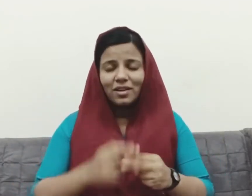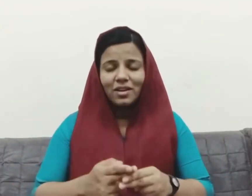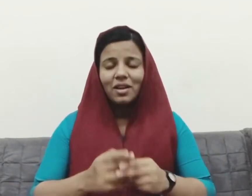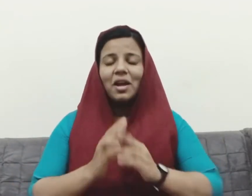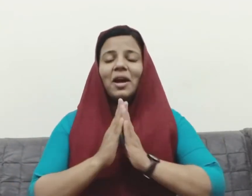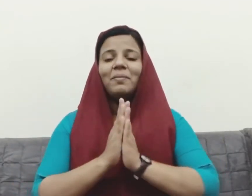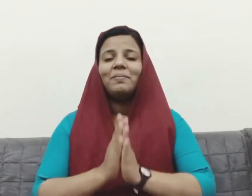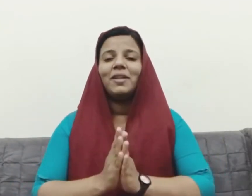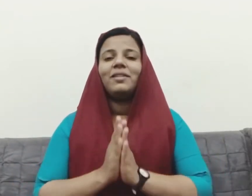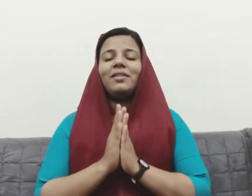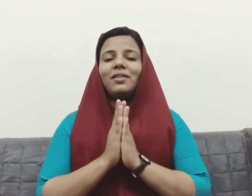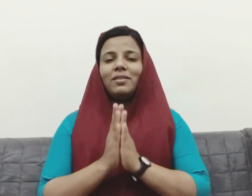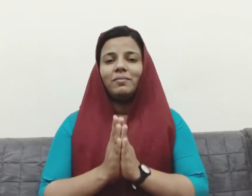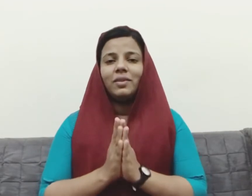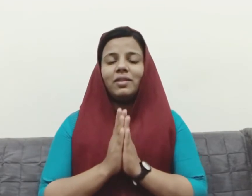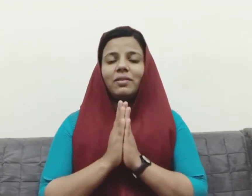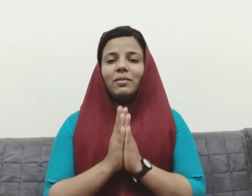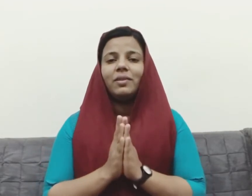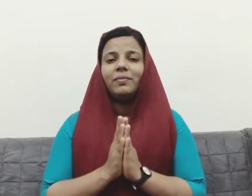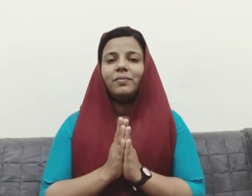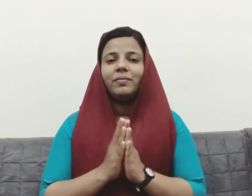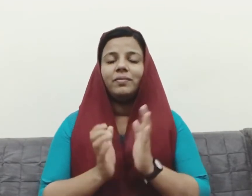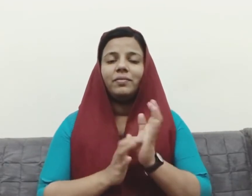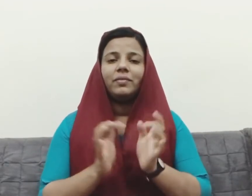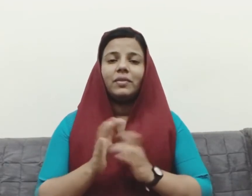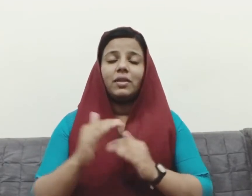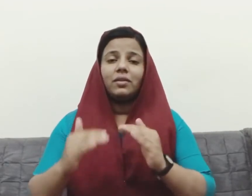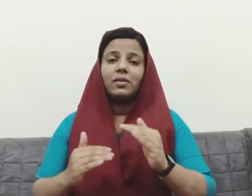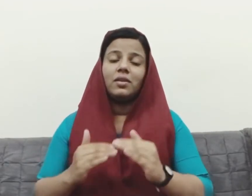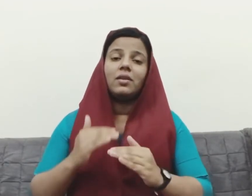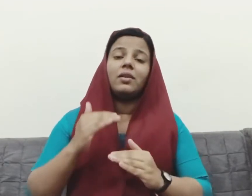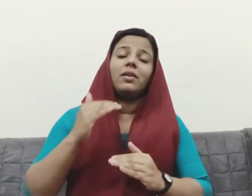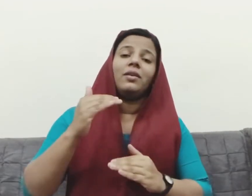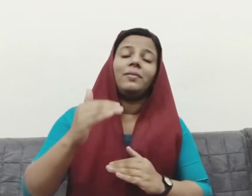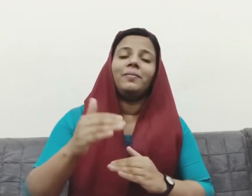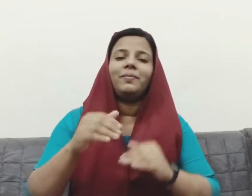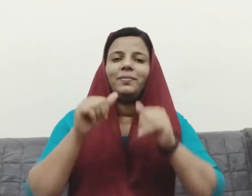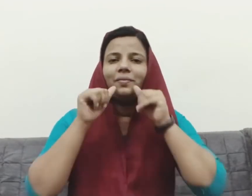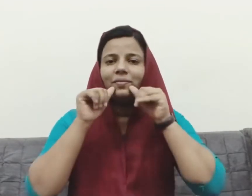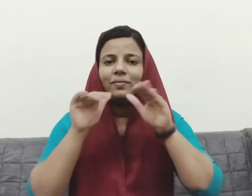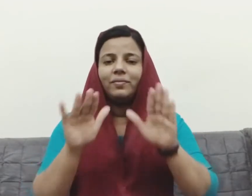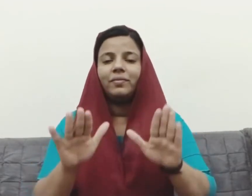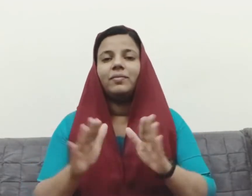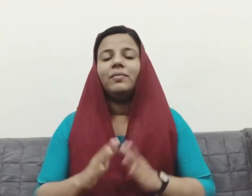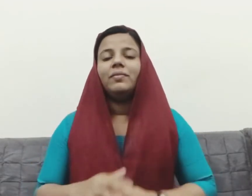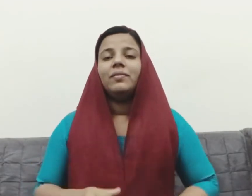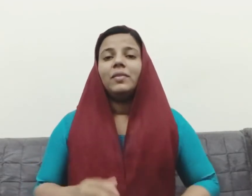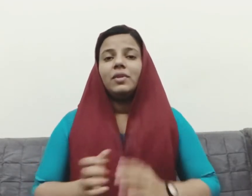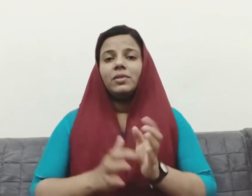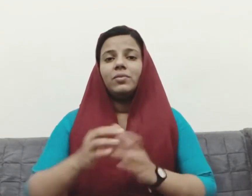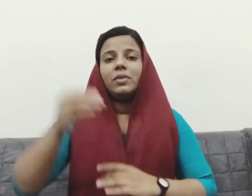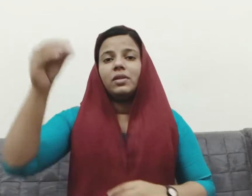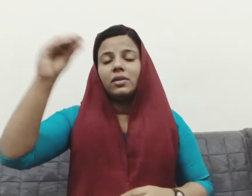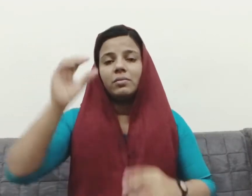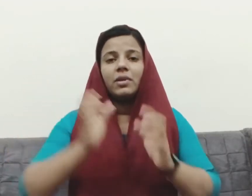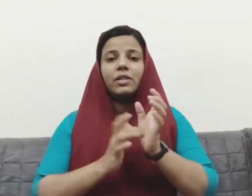ക്രിസ്തുവിൻ നാമത്തിൽ തന്നെ ആമേൻ, ആമേൻ, ആമേൻ. കർത്താവ് നിങ്ങളെ ധാരാളം ധാരാളമായിട്ട് അനുഗ്രഹിക്കട്ടെ. കർത്താവിൻ്റെ കൃപയും